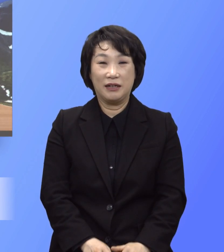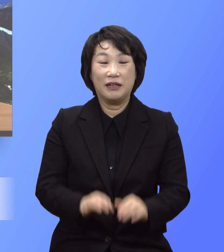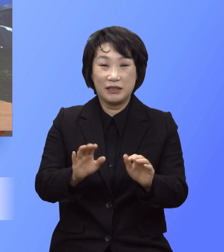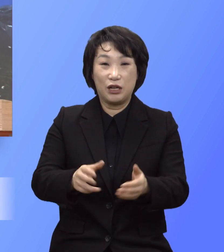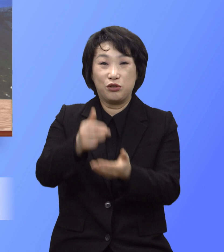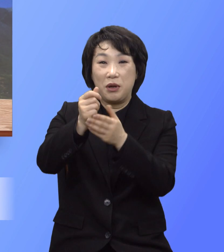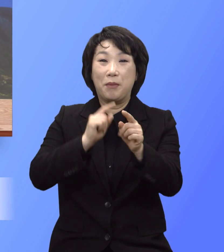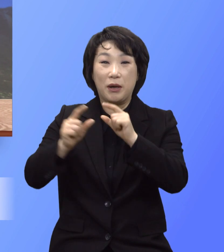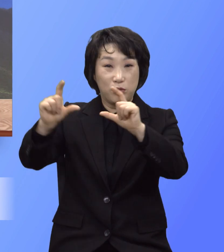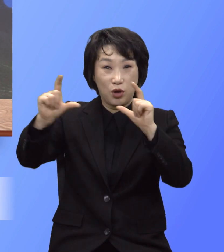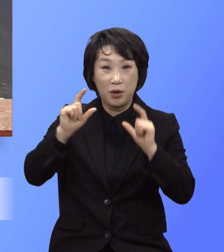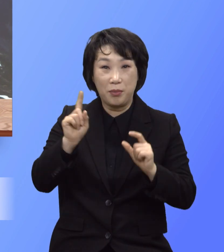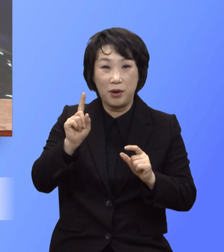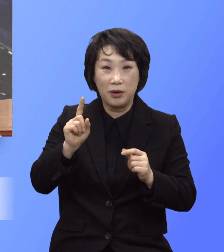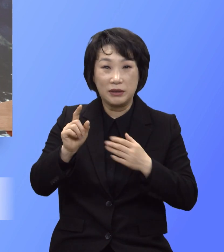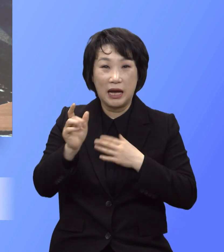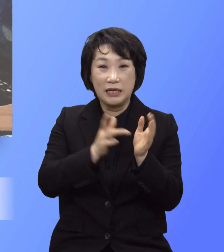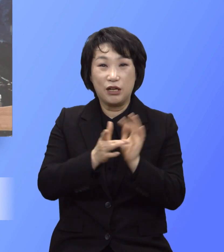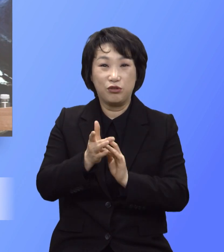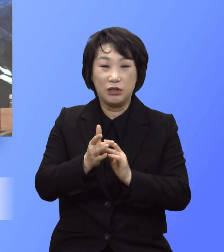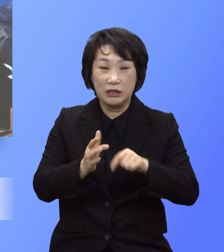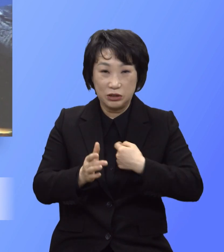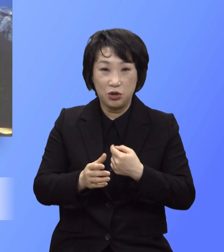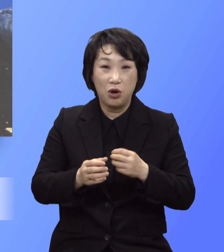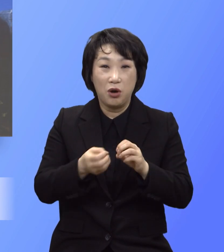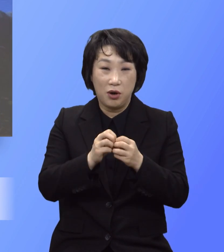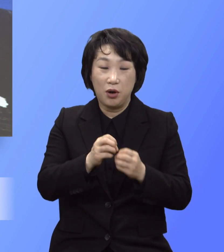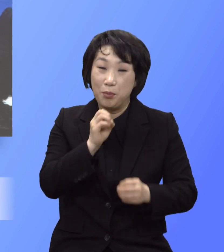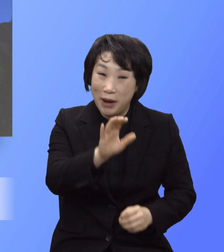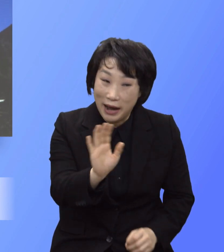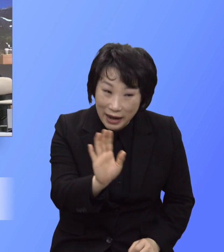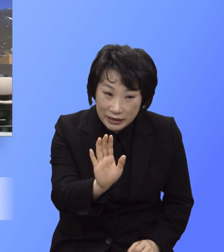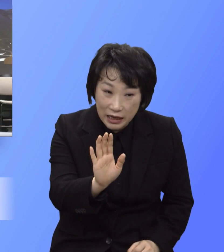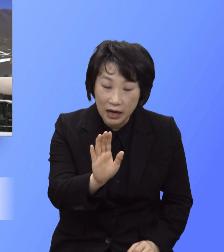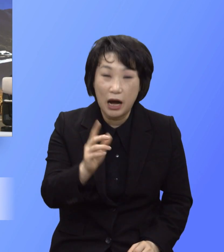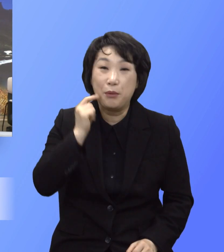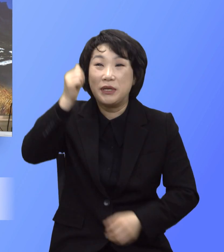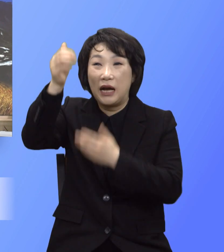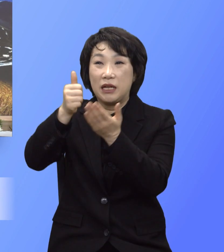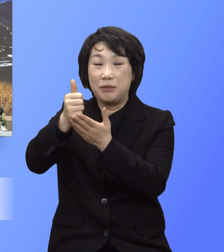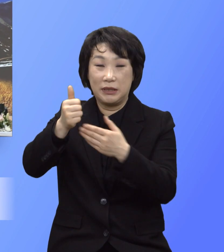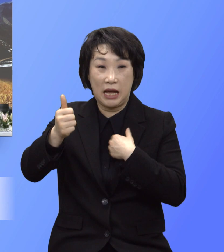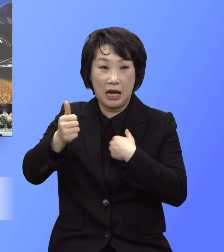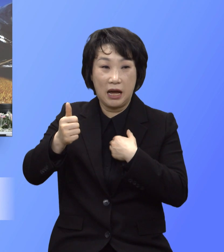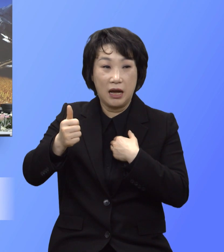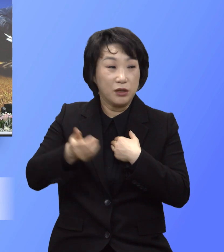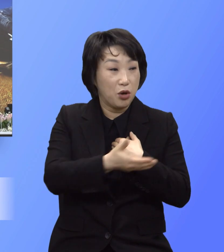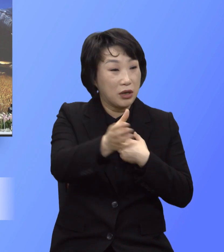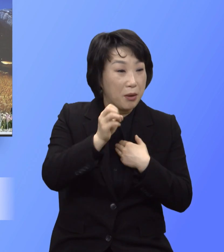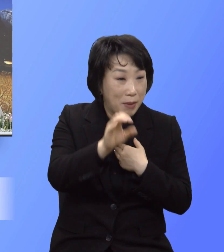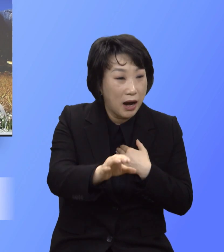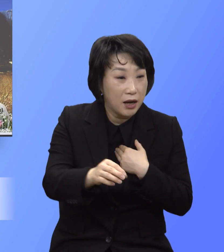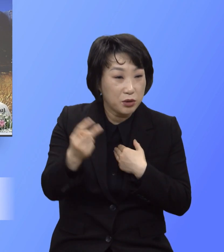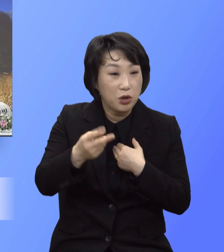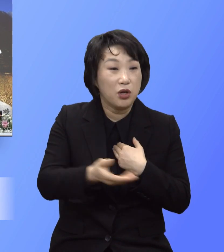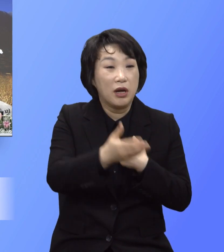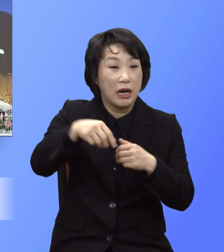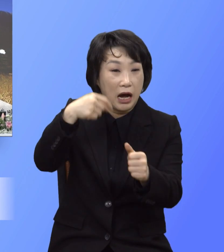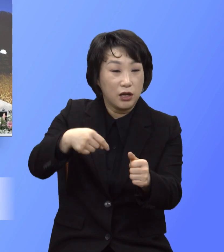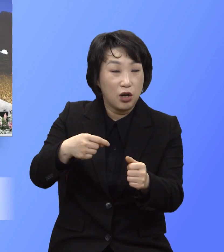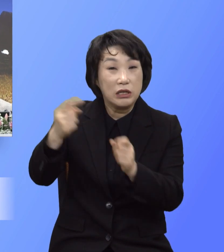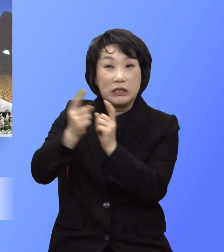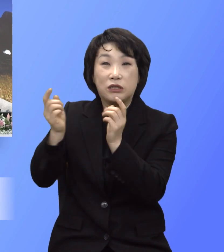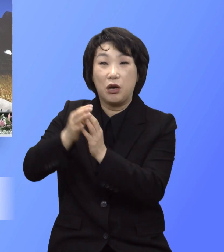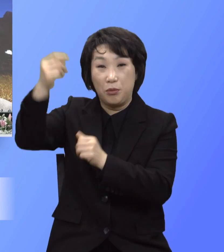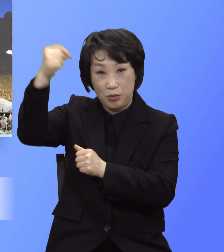주님께서 말씀하셨습니다. 나는 자유로 말하는 것이 아니야. 아버지께서 내게 말할 것과 이룰 것을 친히